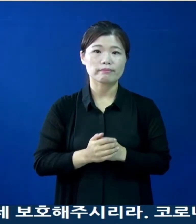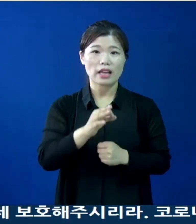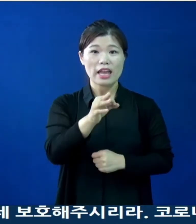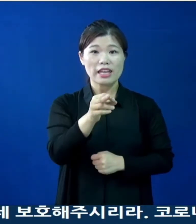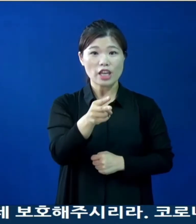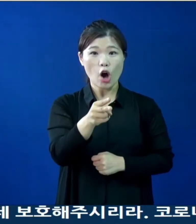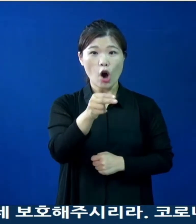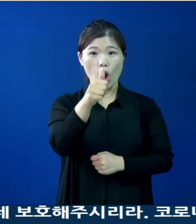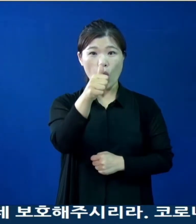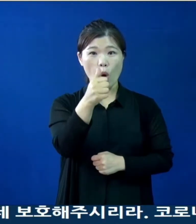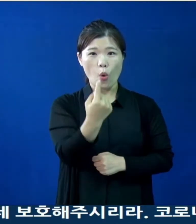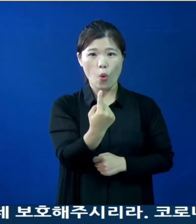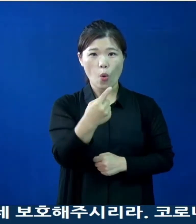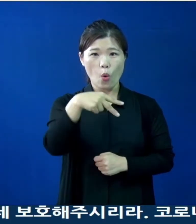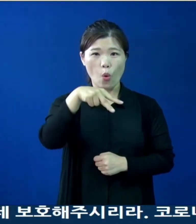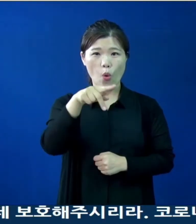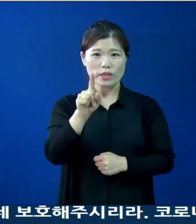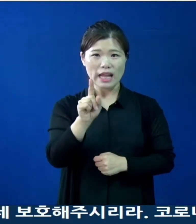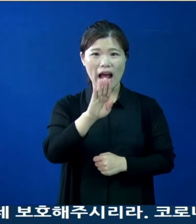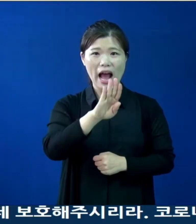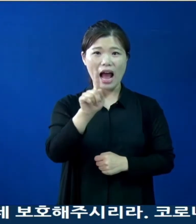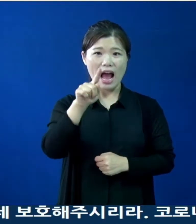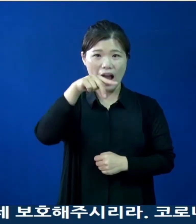여호사밧이라는 왕을 기억하십니까?